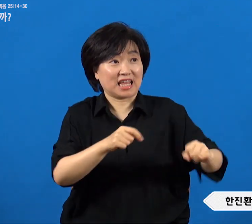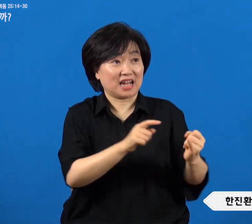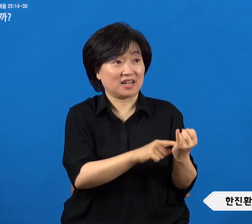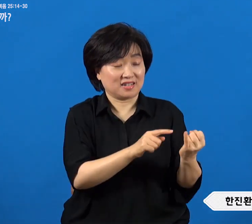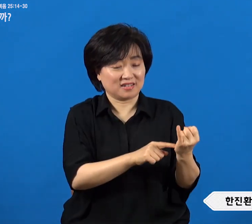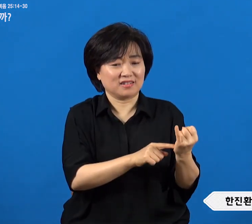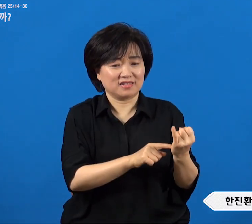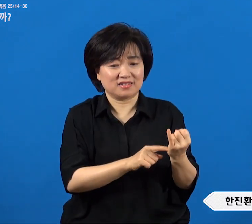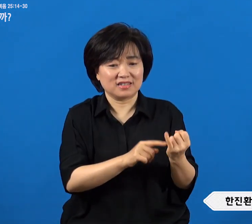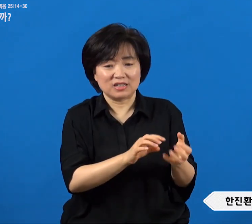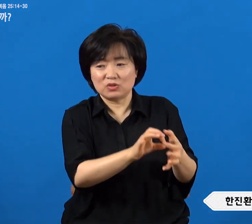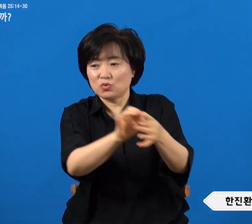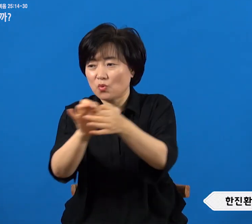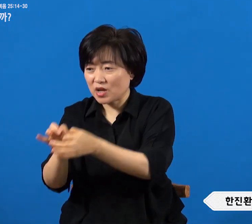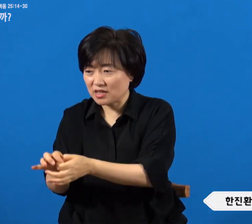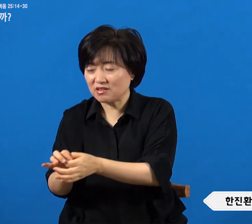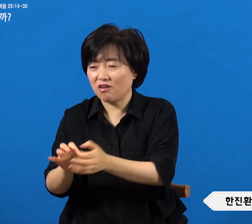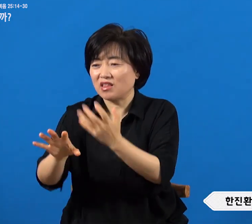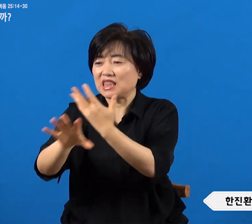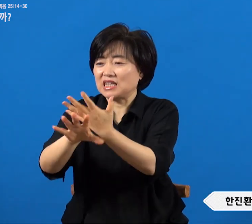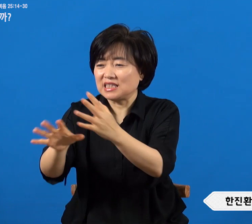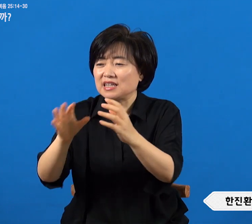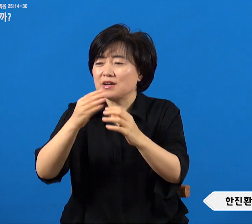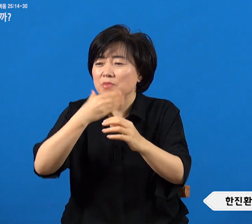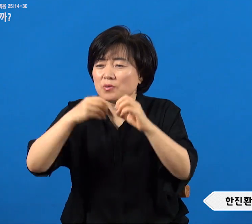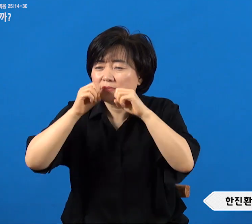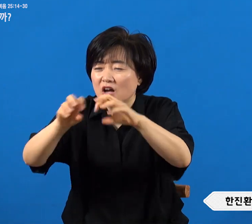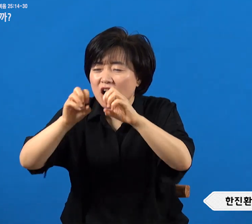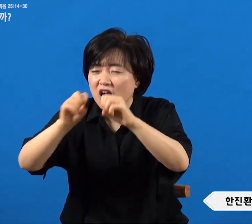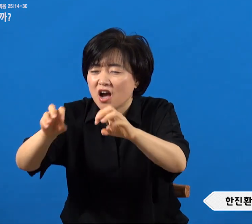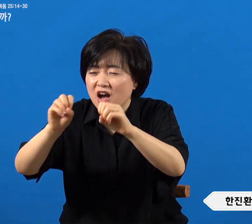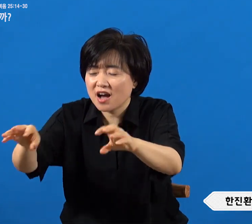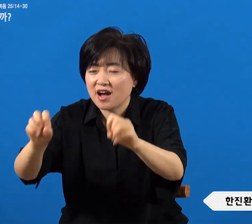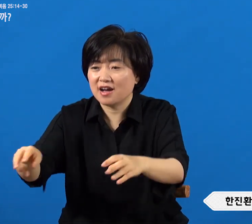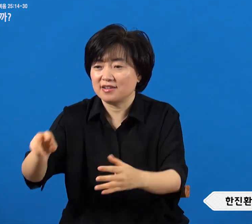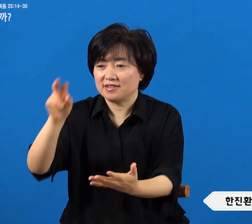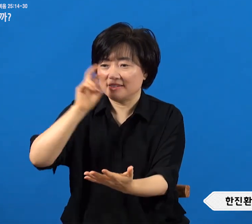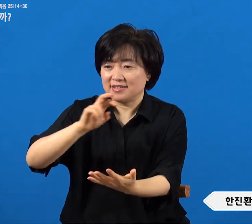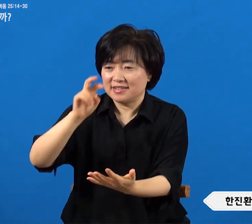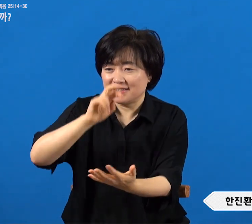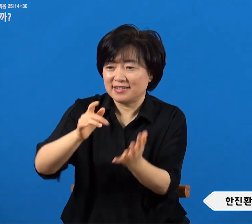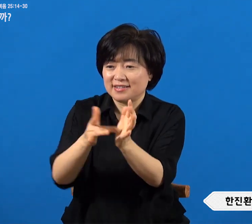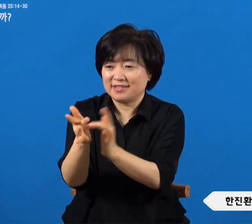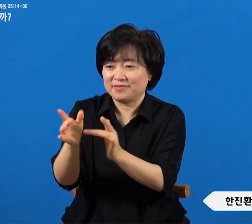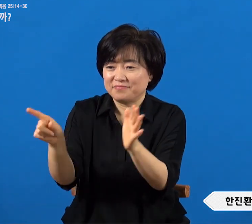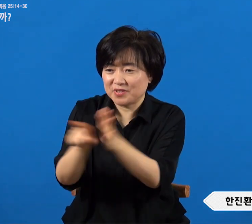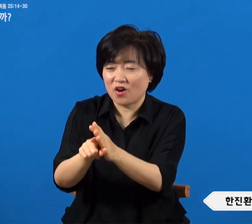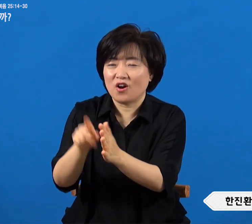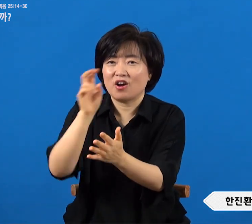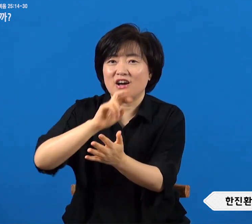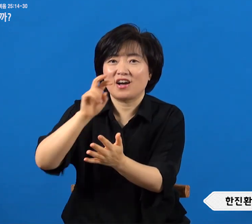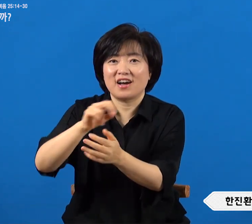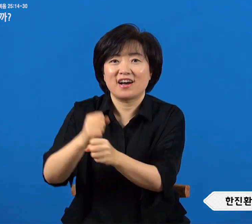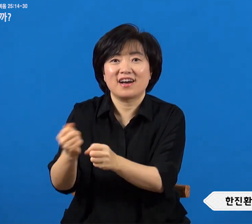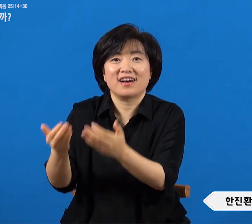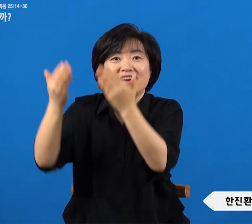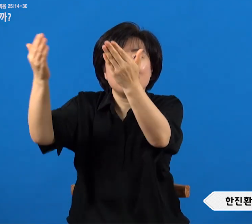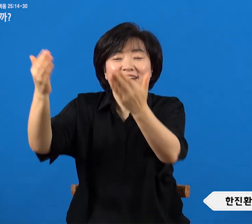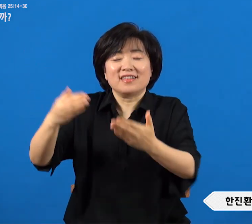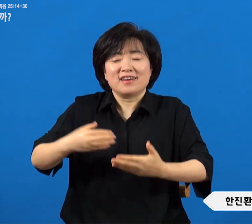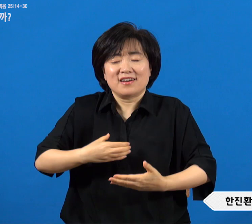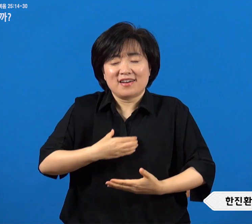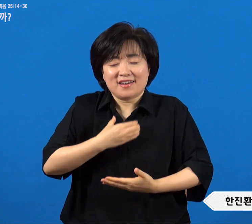구원받은 이교도들이 구세주를 드높이 찬양하는 그 가슴 벅찬 소망을 바라보며 이 결혼을